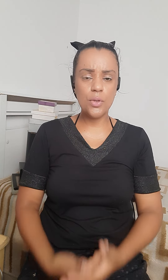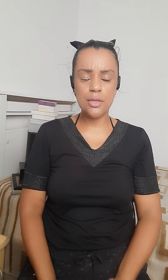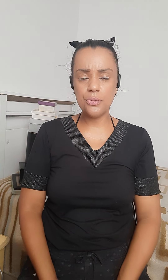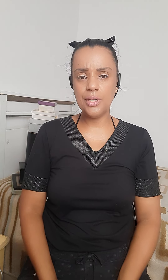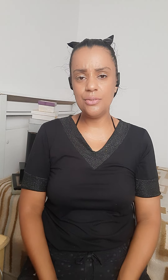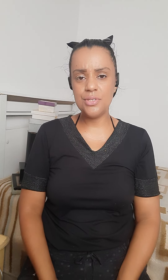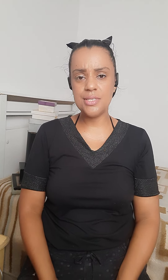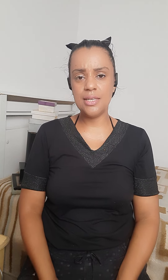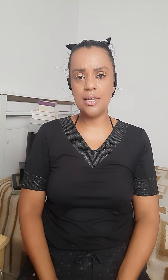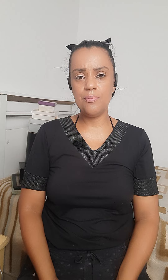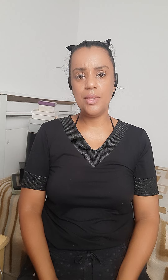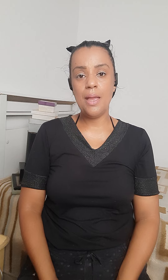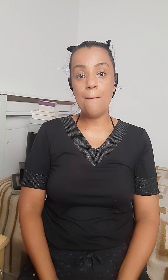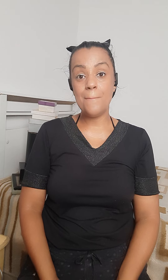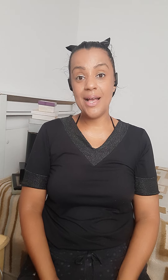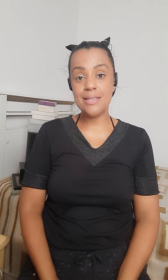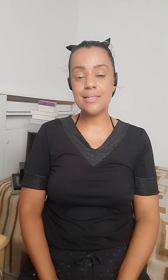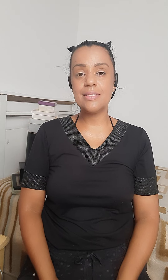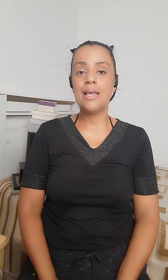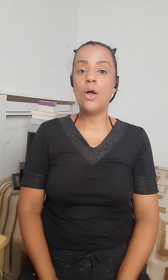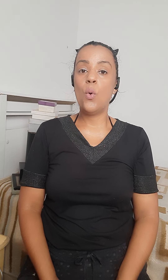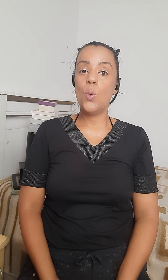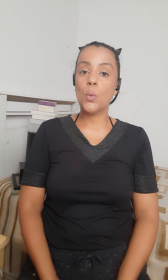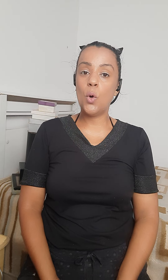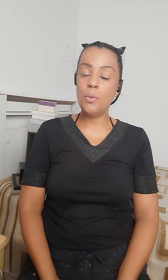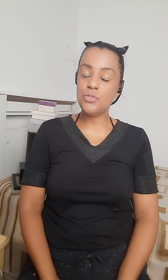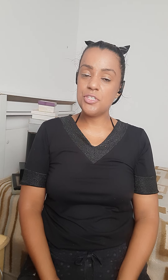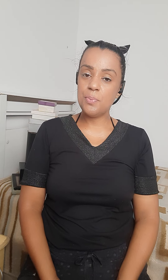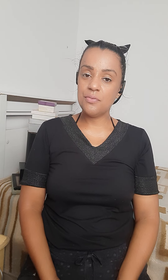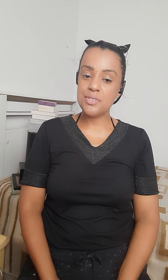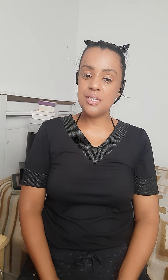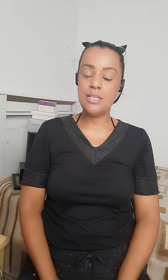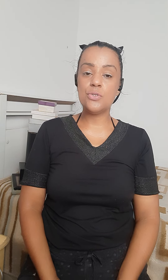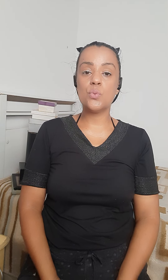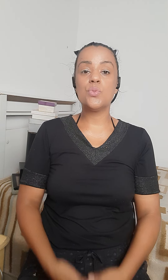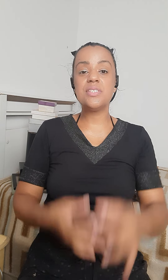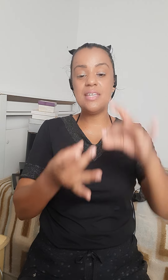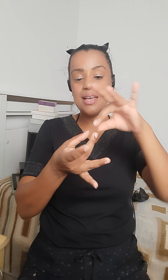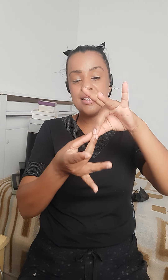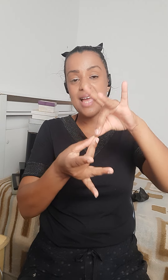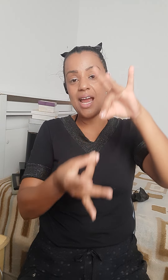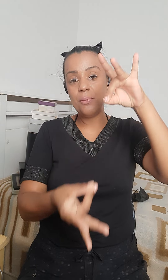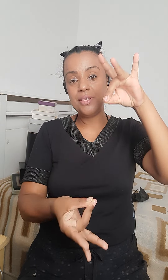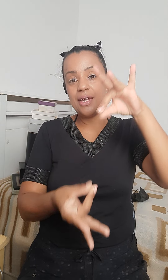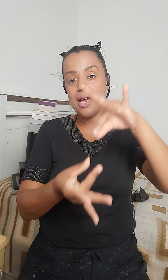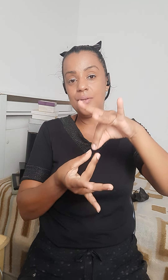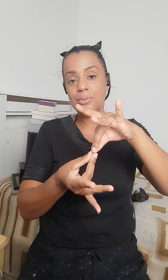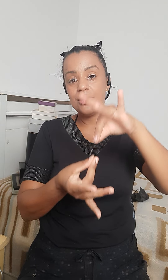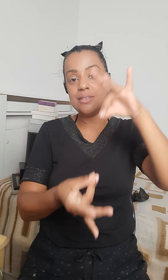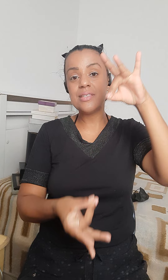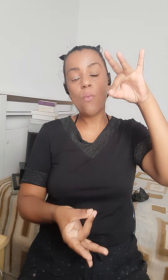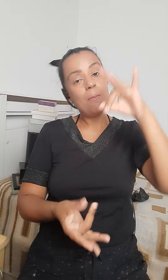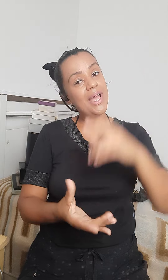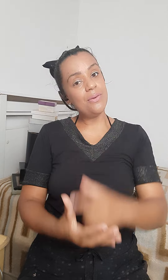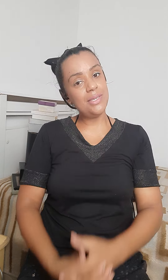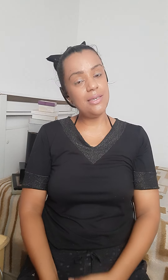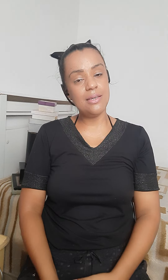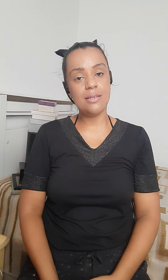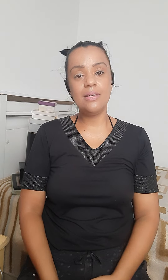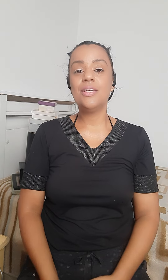eu tô querendo dizer, né? Mas, como eu disse para vocês, os sinais arbitrários, que são a maioria,